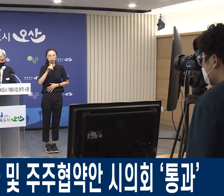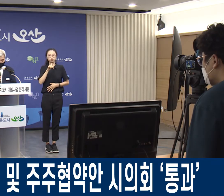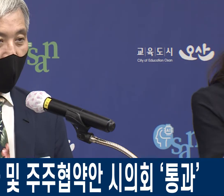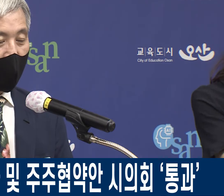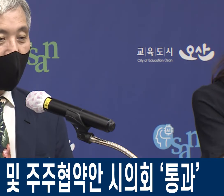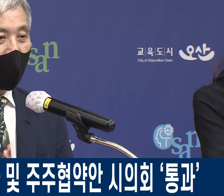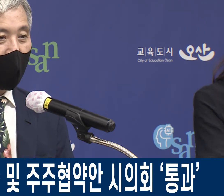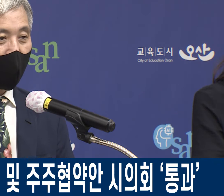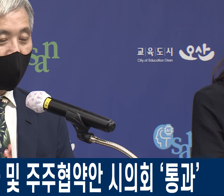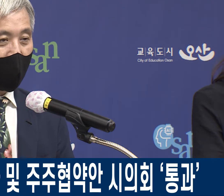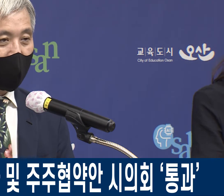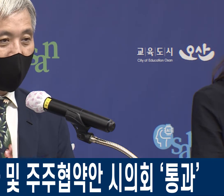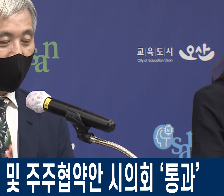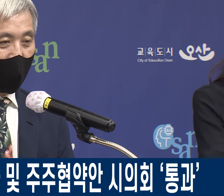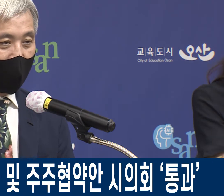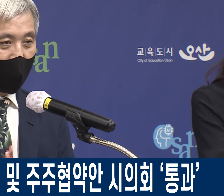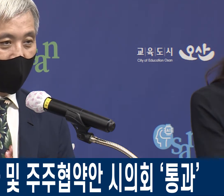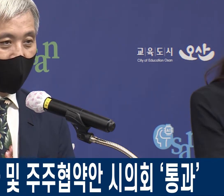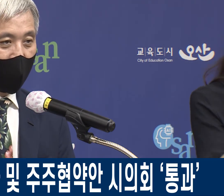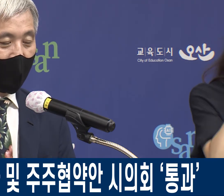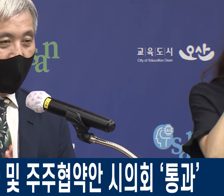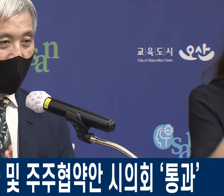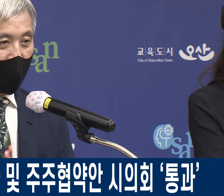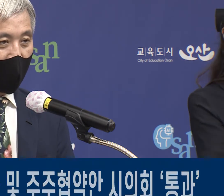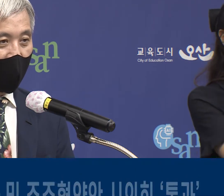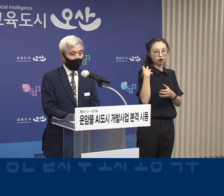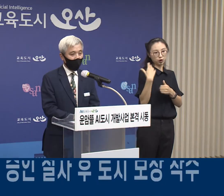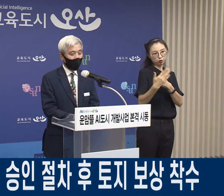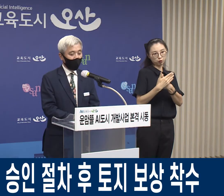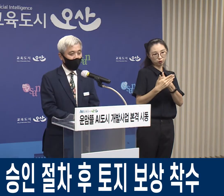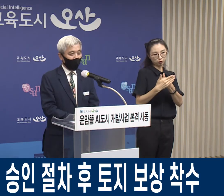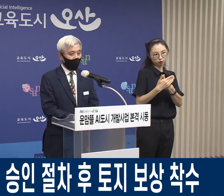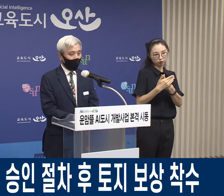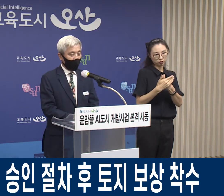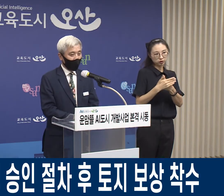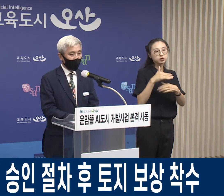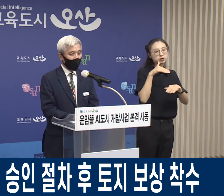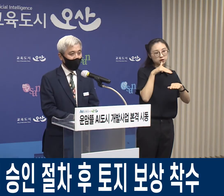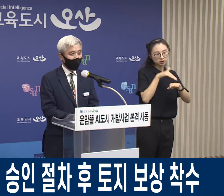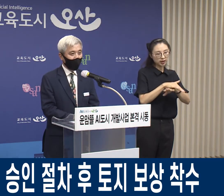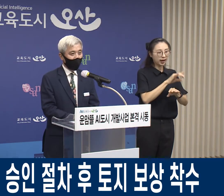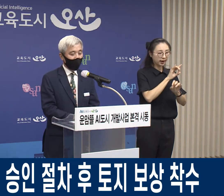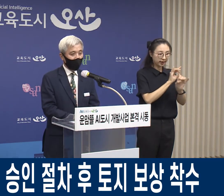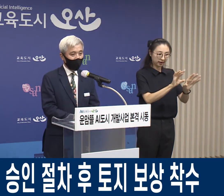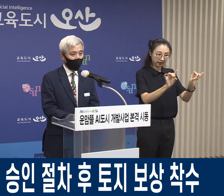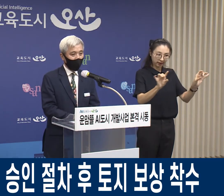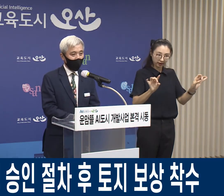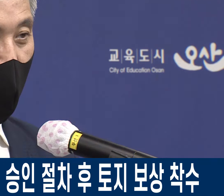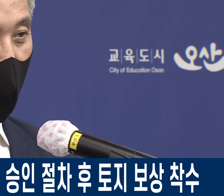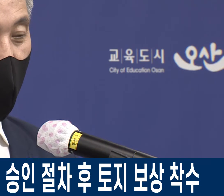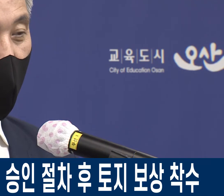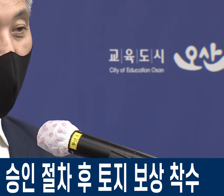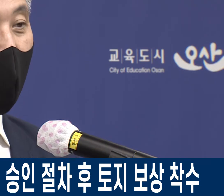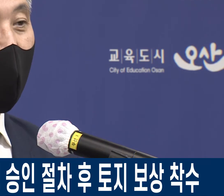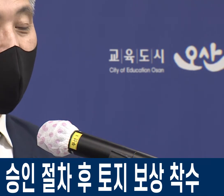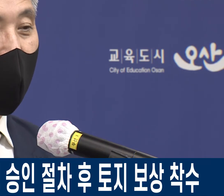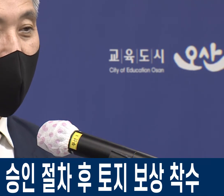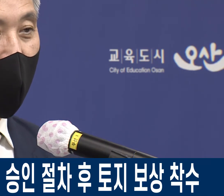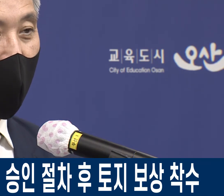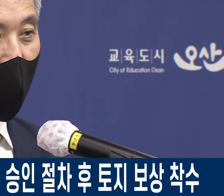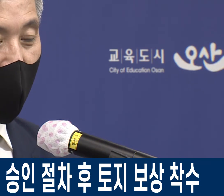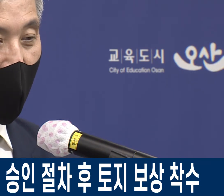특수목적법인 출자동의안이 시의회를 통과함에 따라 올해 안으로 경기도 도시개발구역 지정 승인 절차에 들어갑니다.